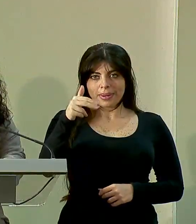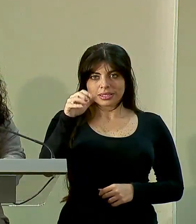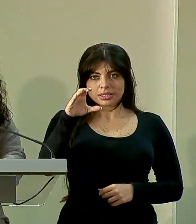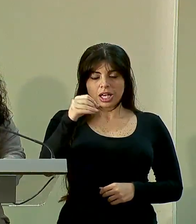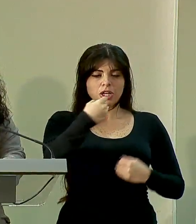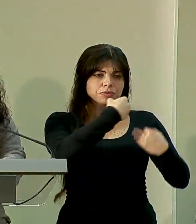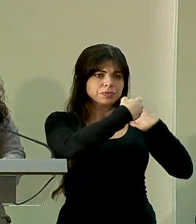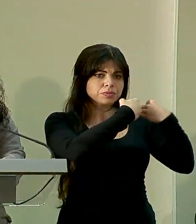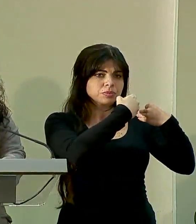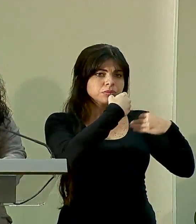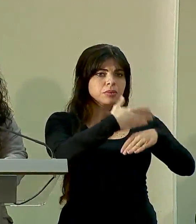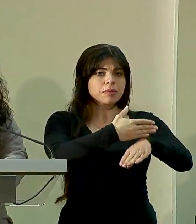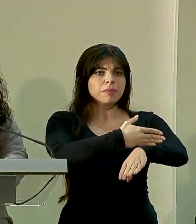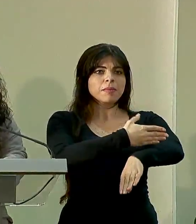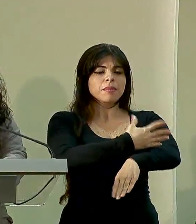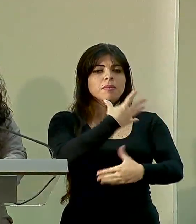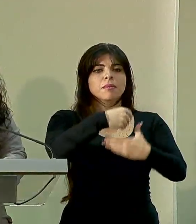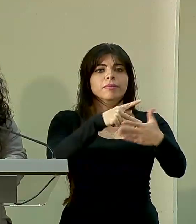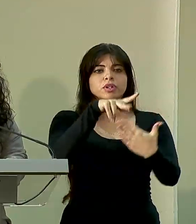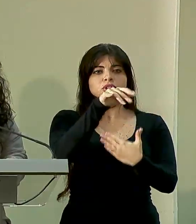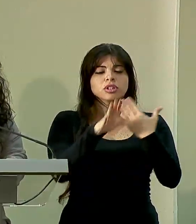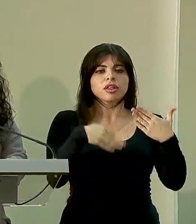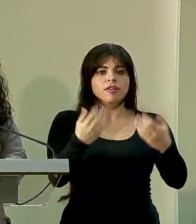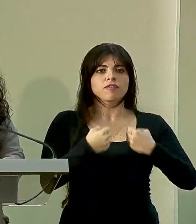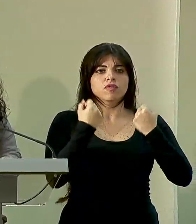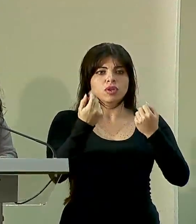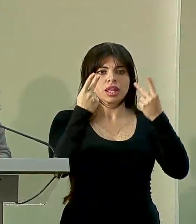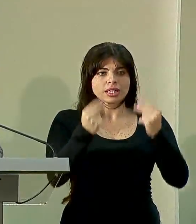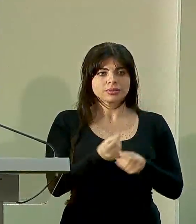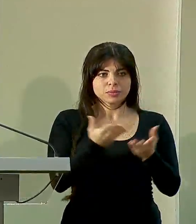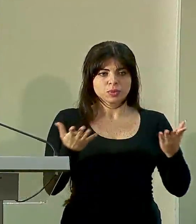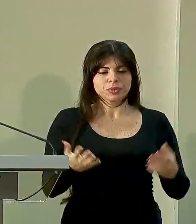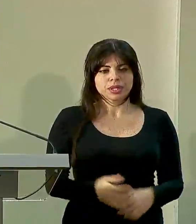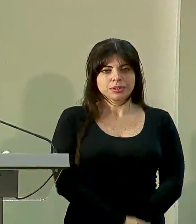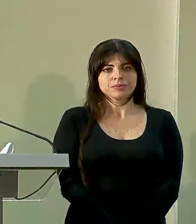las fases que tendrá el proyecto de fortalecimiento de la Hacienda Pública.